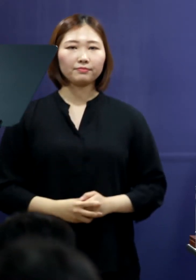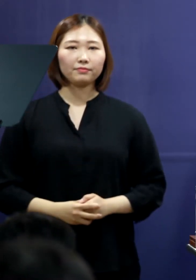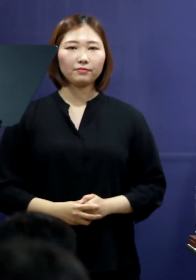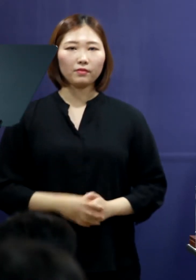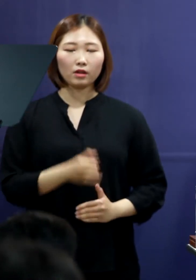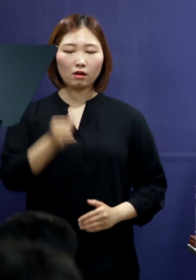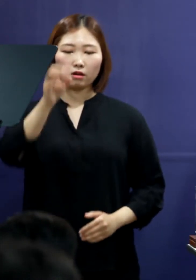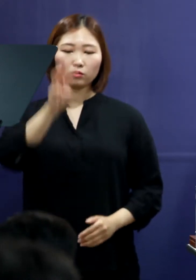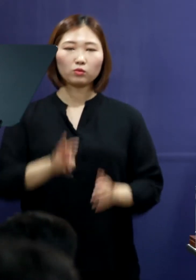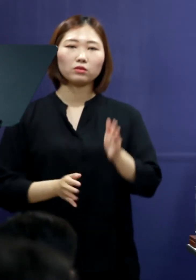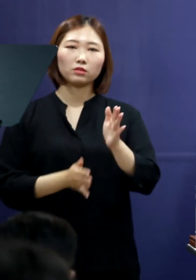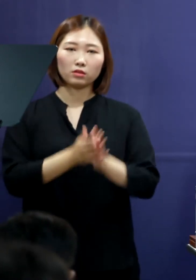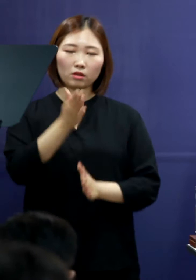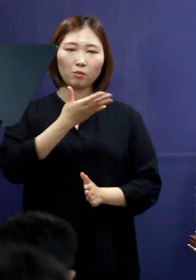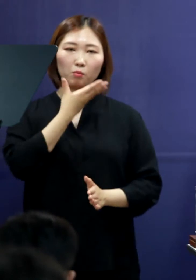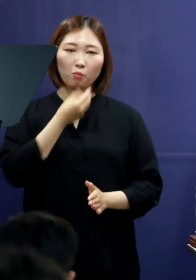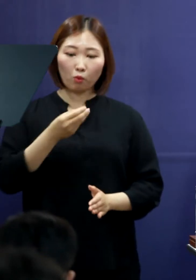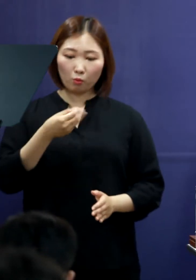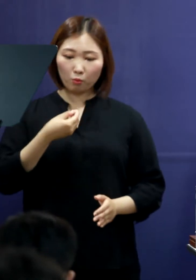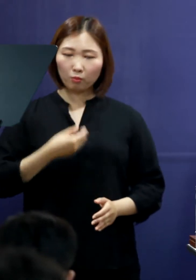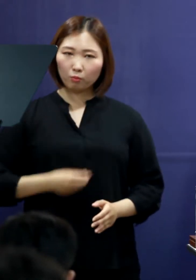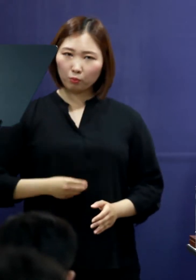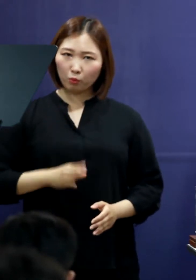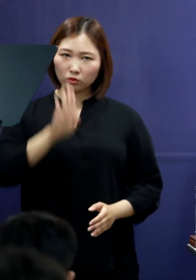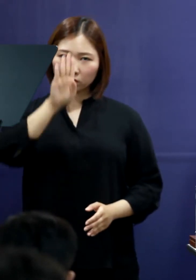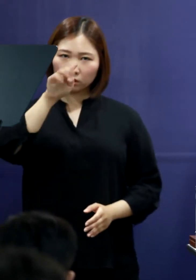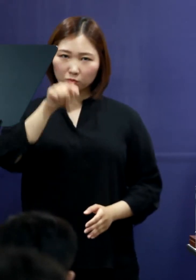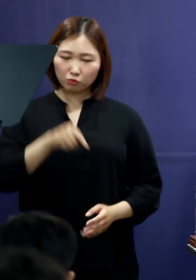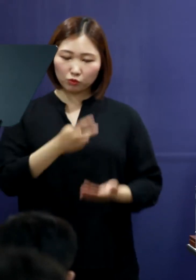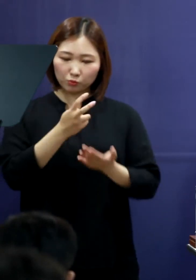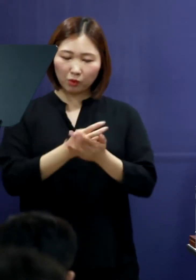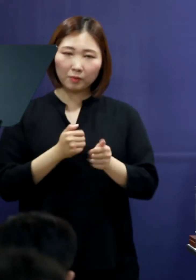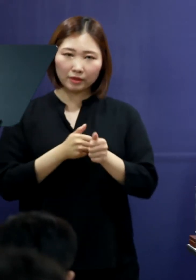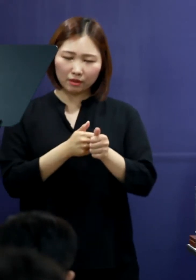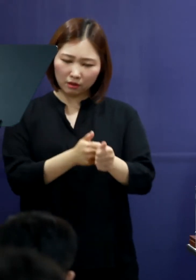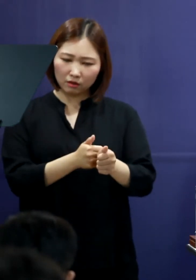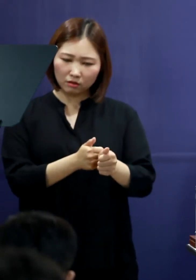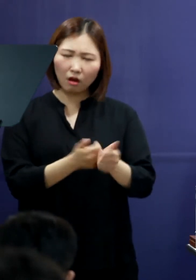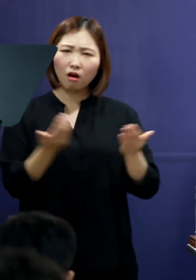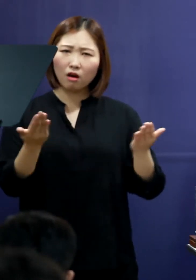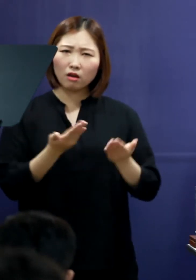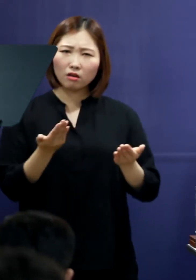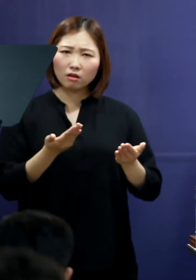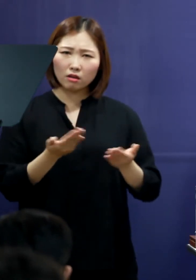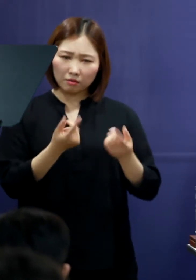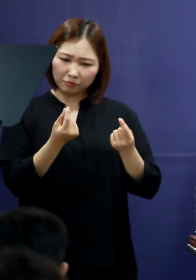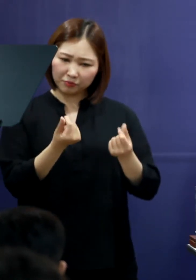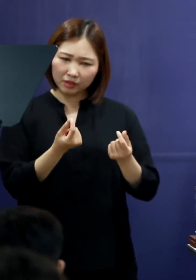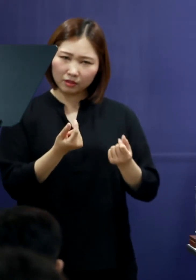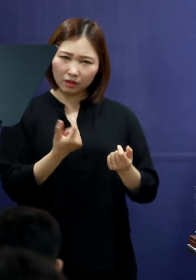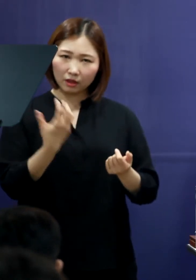시는 보건복지부가 제시한 방침에 따라서 유사한 기능을 수행해온 기존 복지재단을